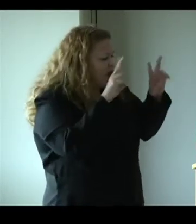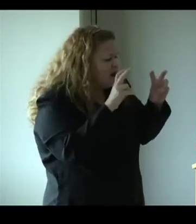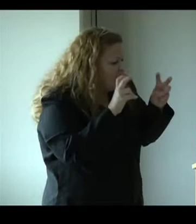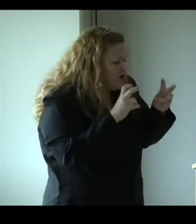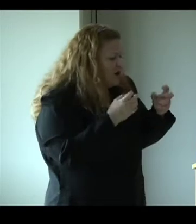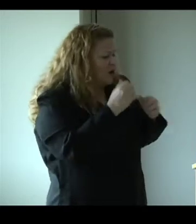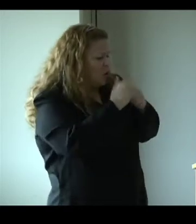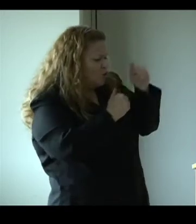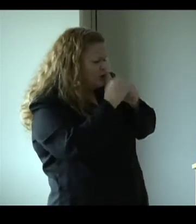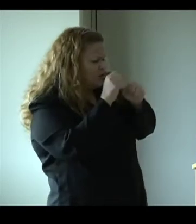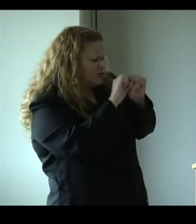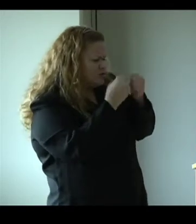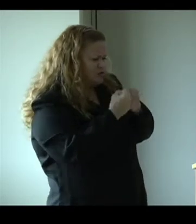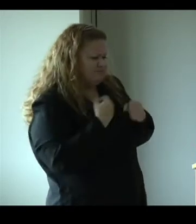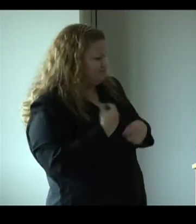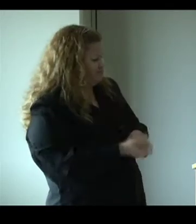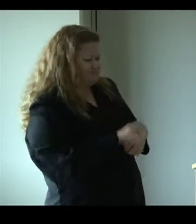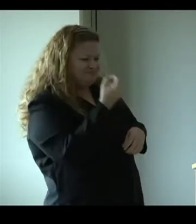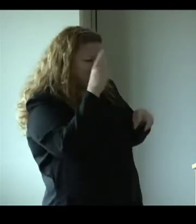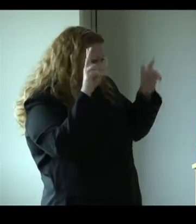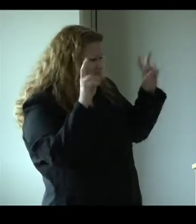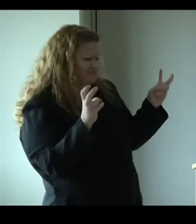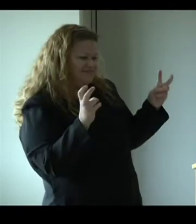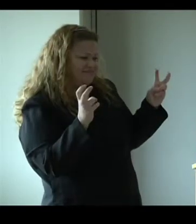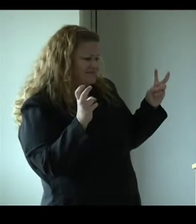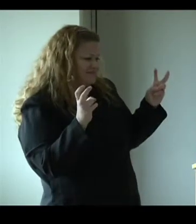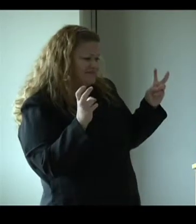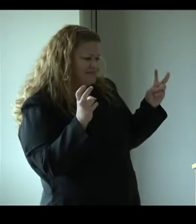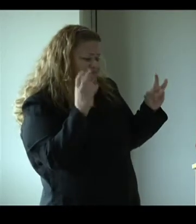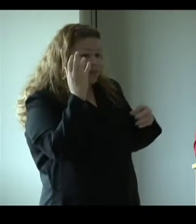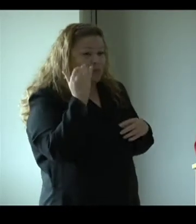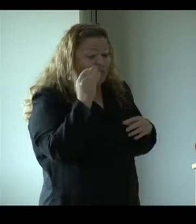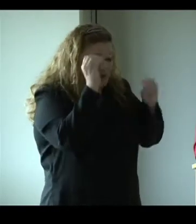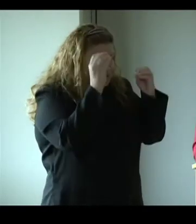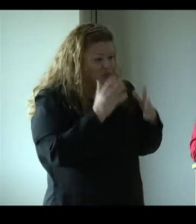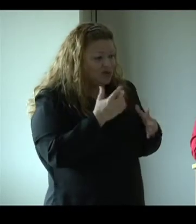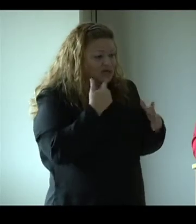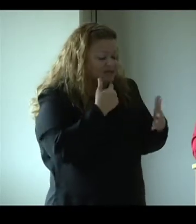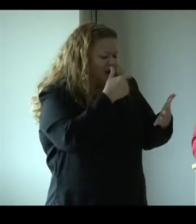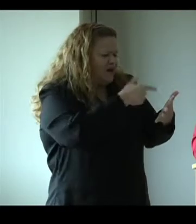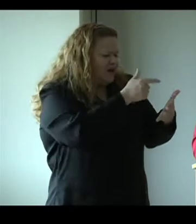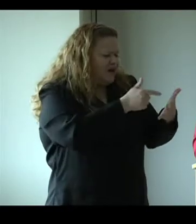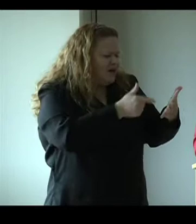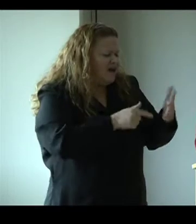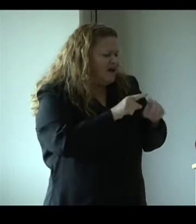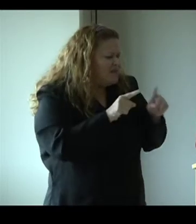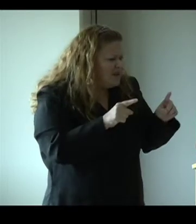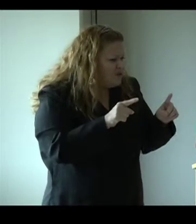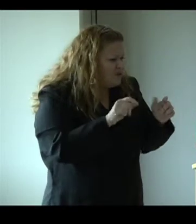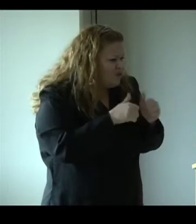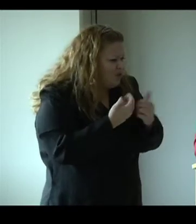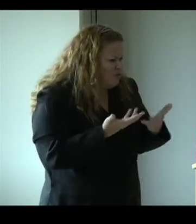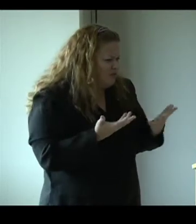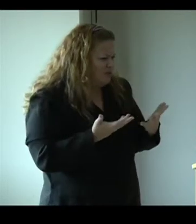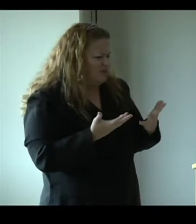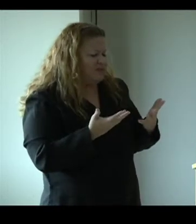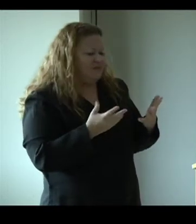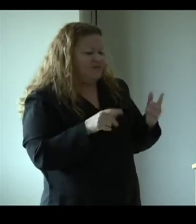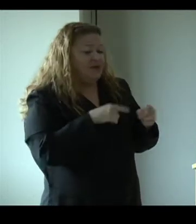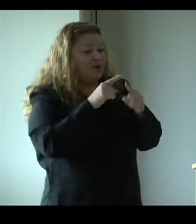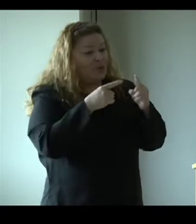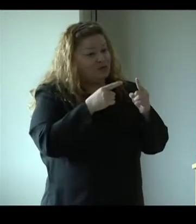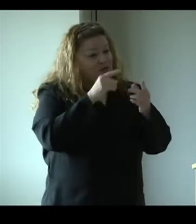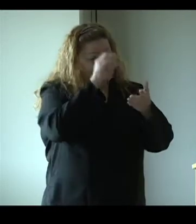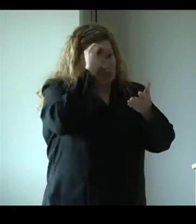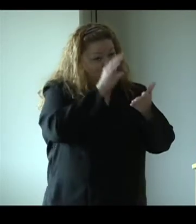construccionismo social Yo no entendí qué es eso Este porque la profesora dice esto y esto pero pero cómo es y cuando él me